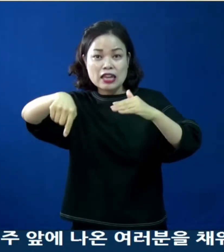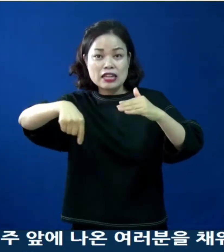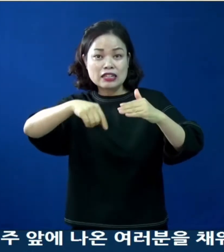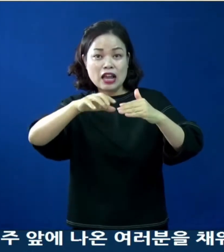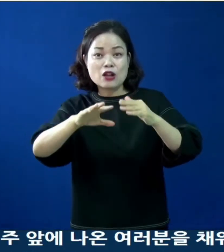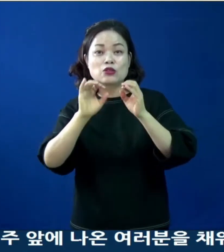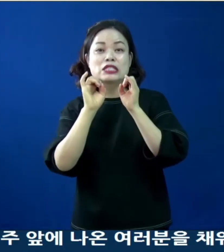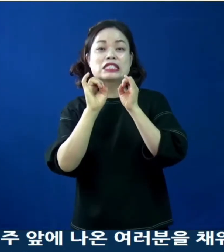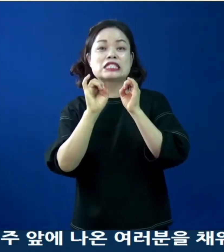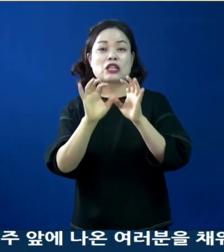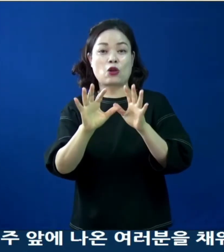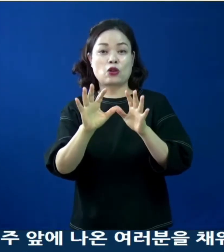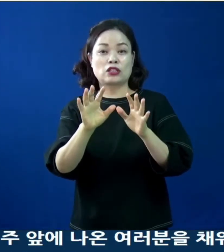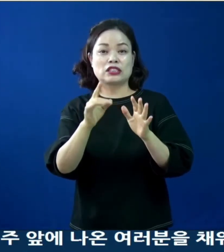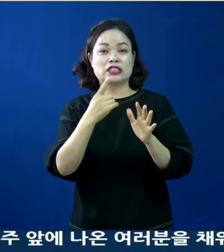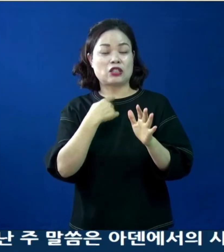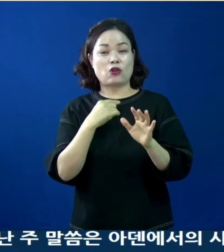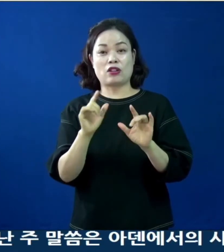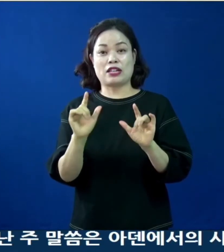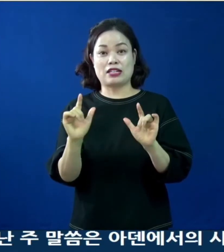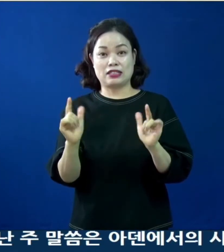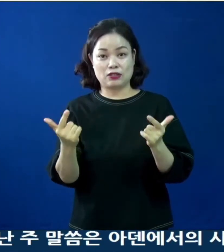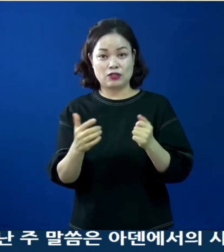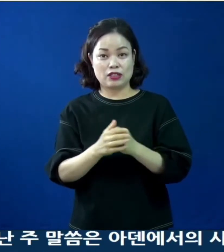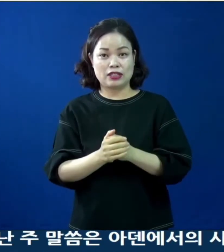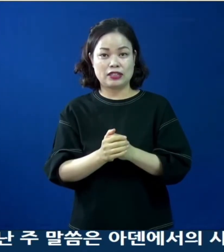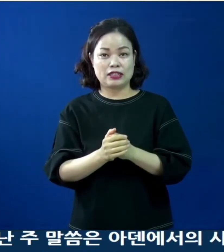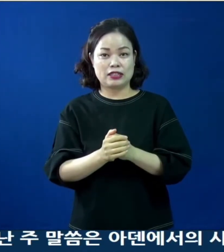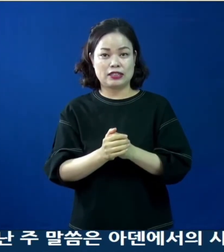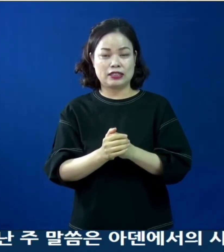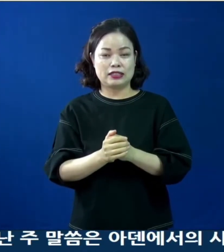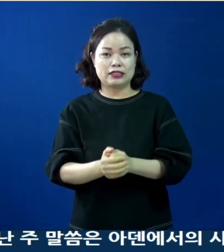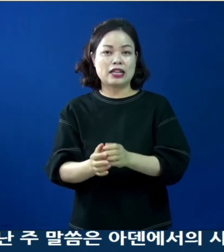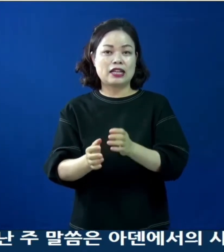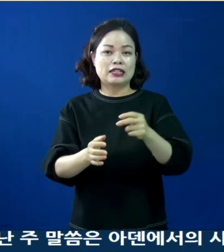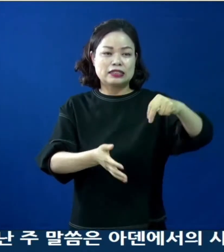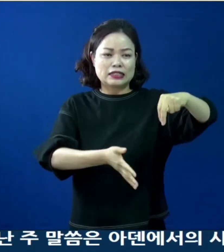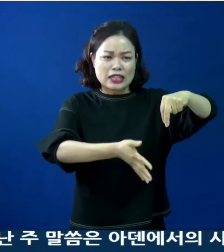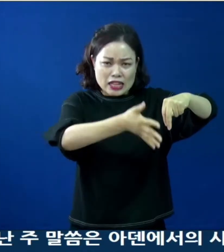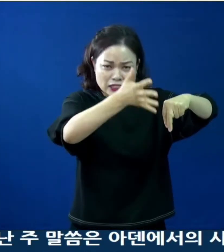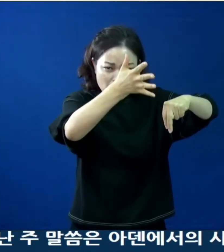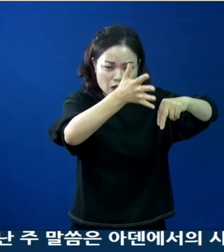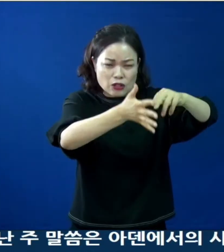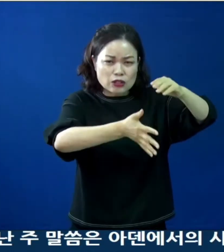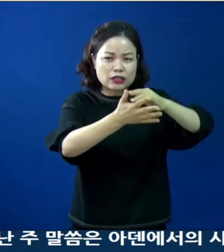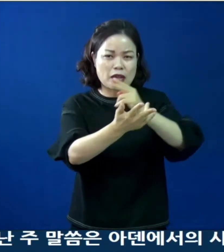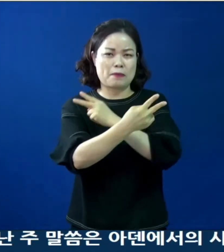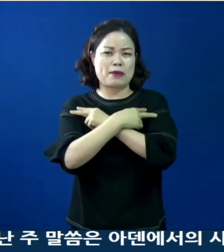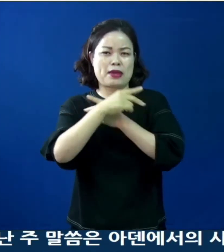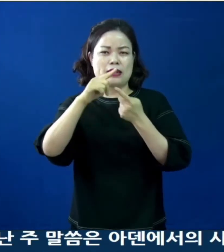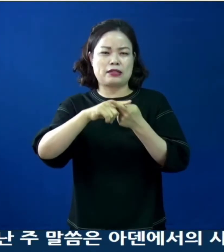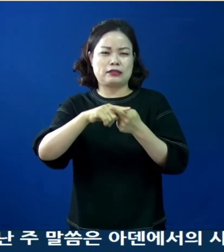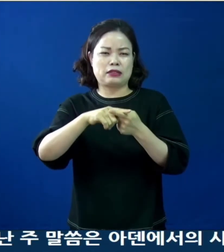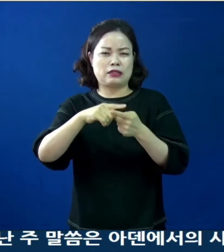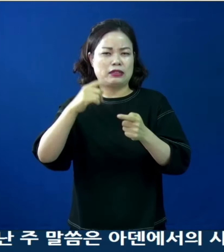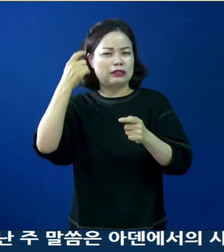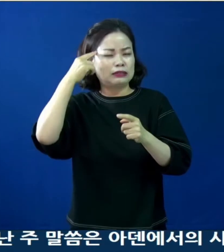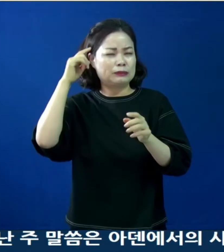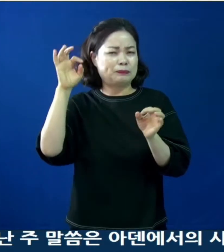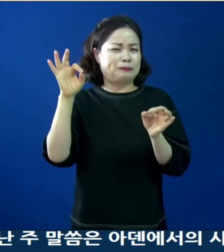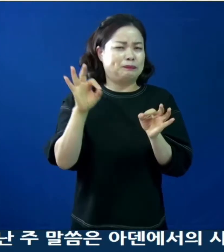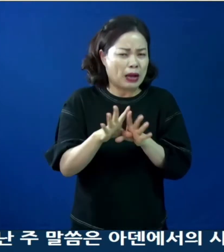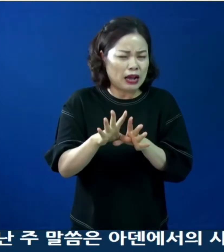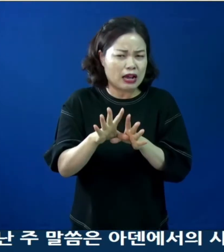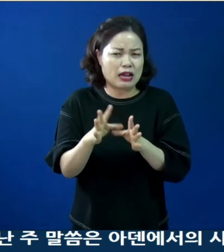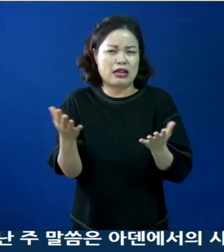선교지 있었던 건 아닌 것 같고요. 데살로니가와 베레아에서 뜻하지 않은 어려움을 경험하면서